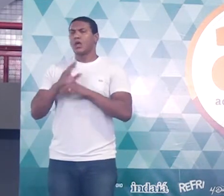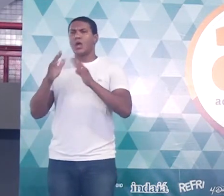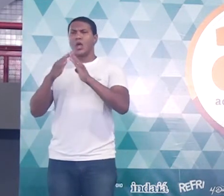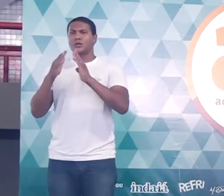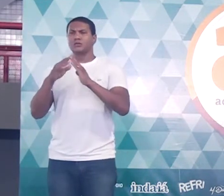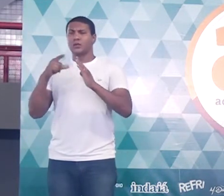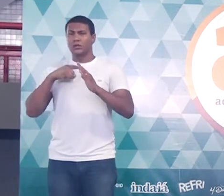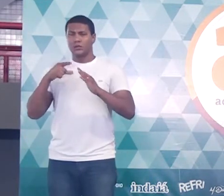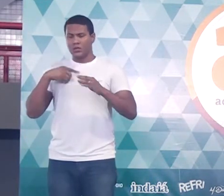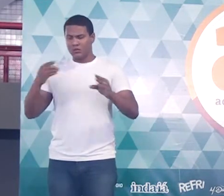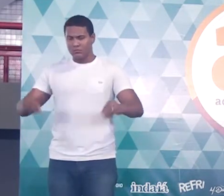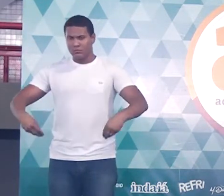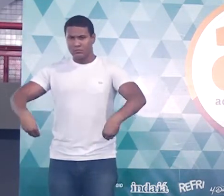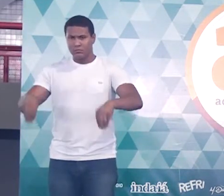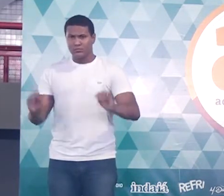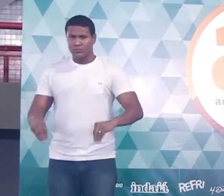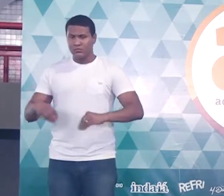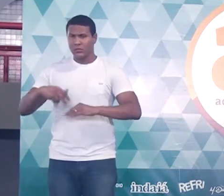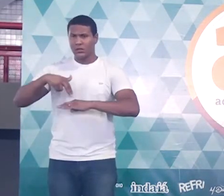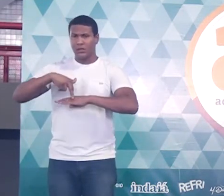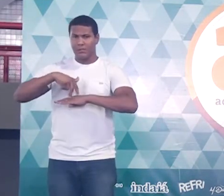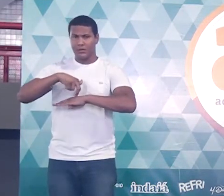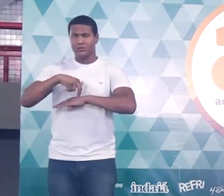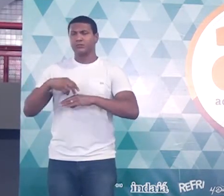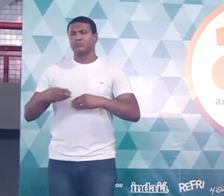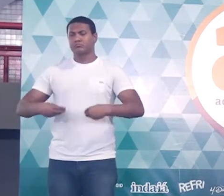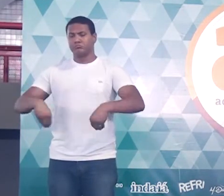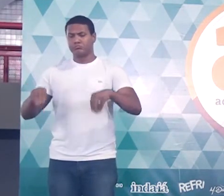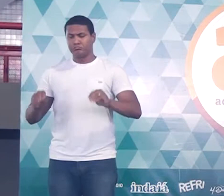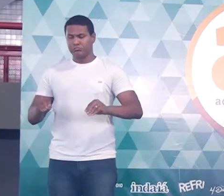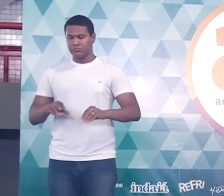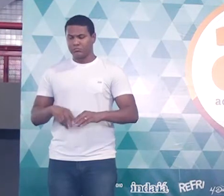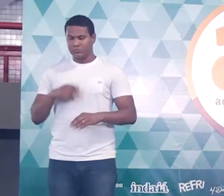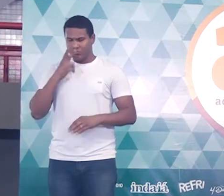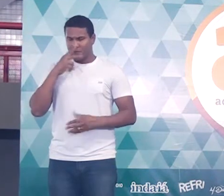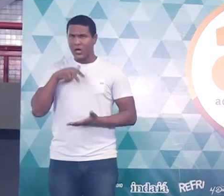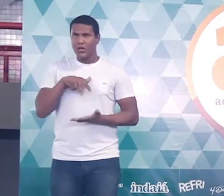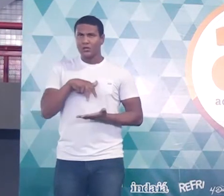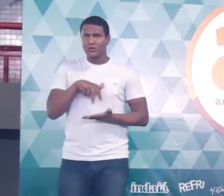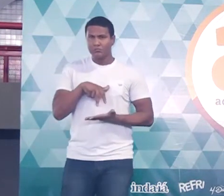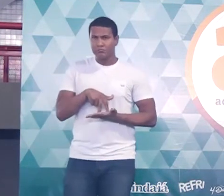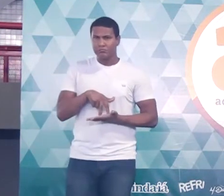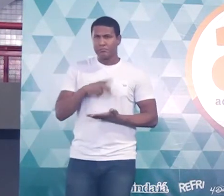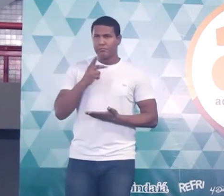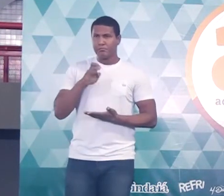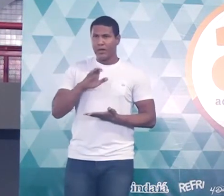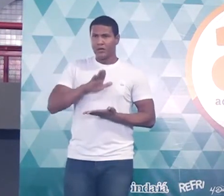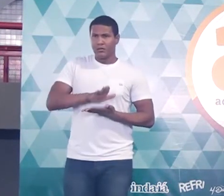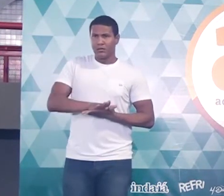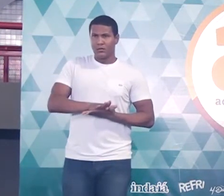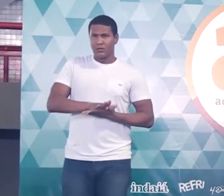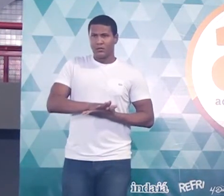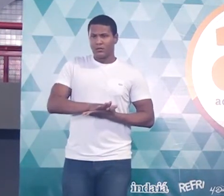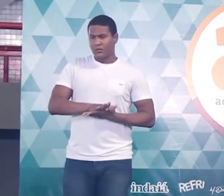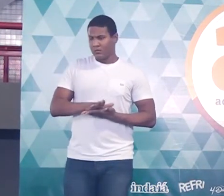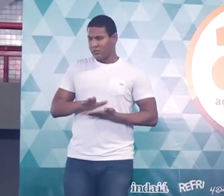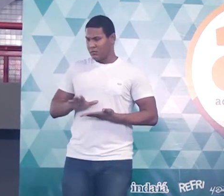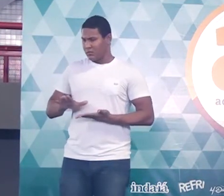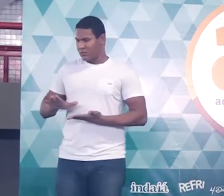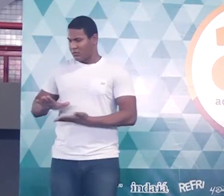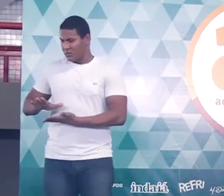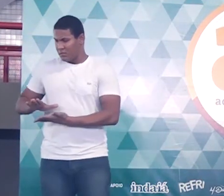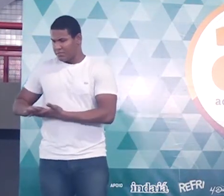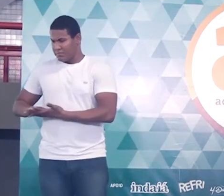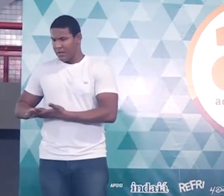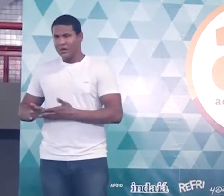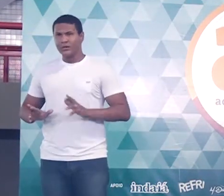tapete e a cerâmica. Se você pisa no tapete e pisa na cerâmica, você tem ou não sensações térmicas